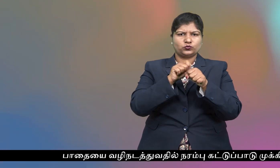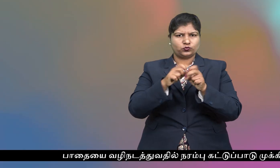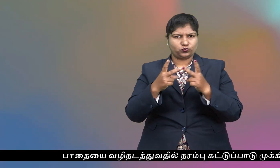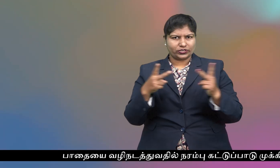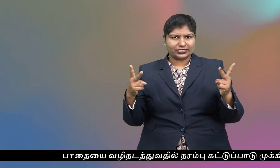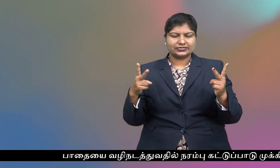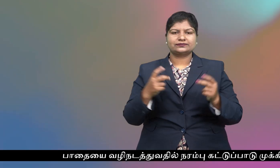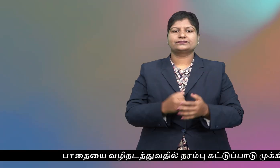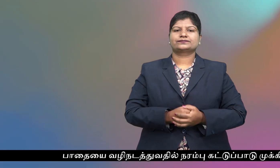முக்கியமானது.